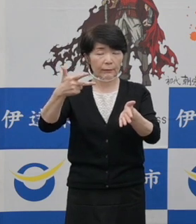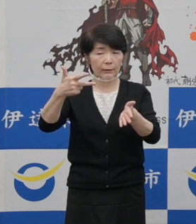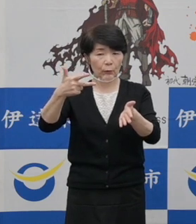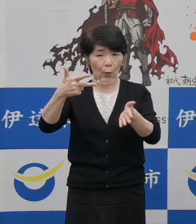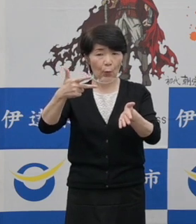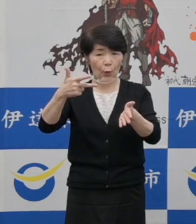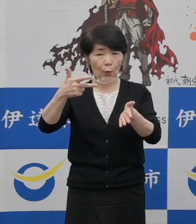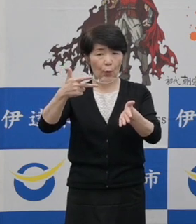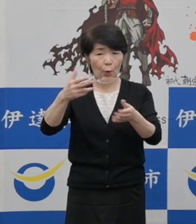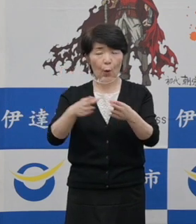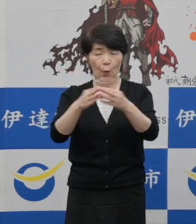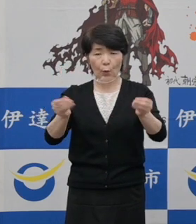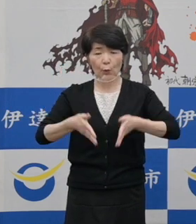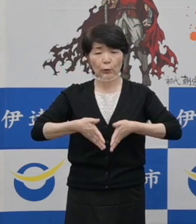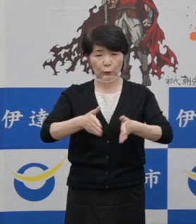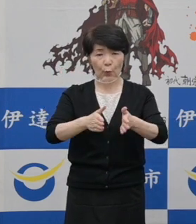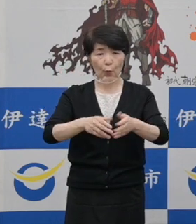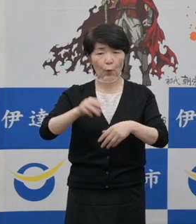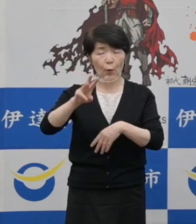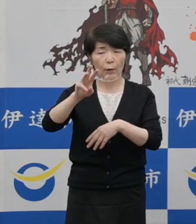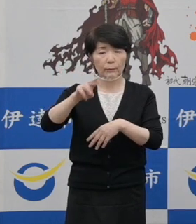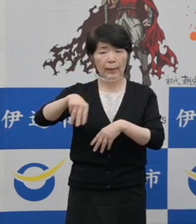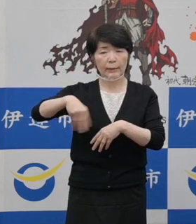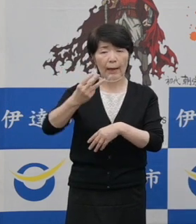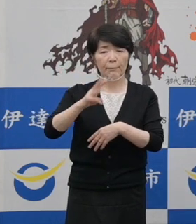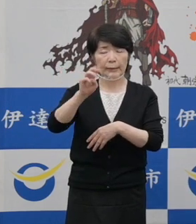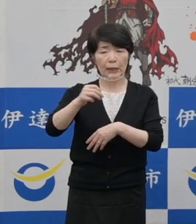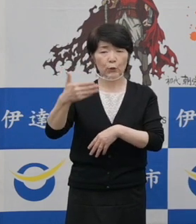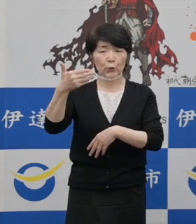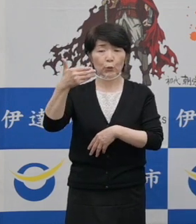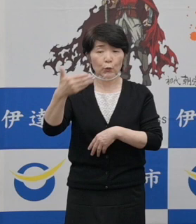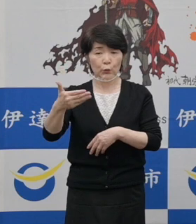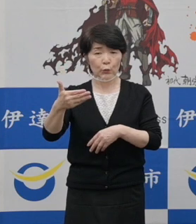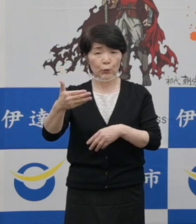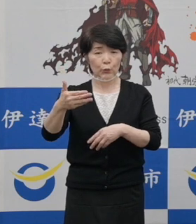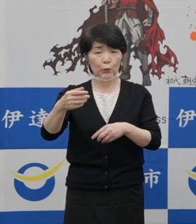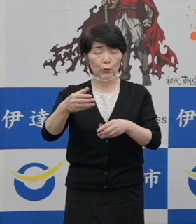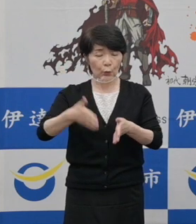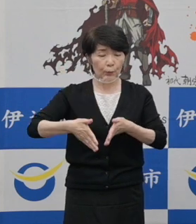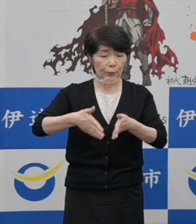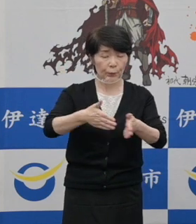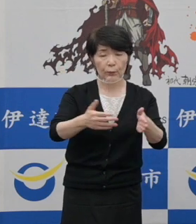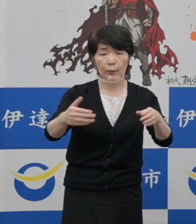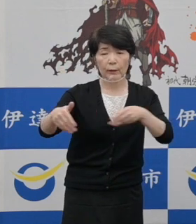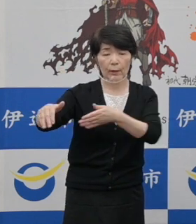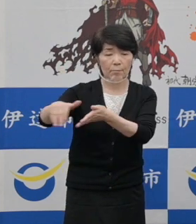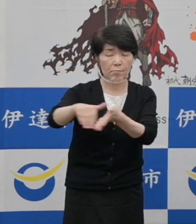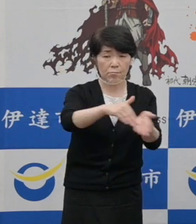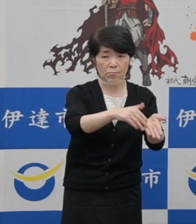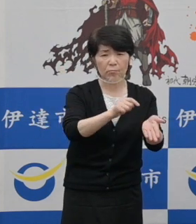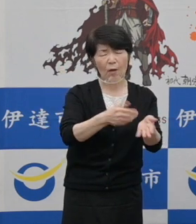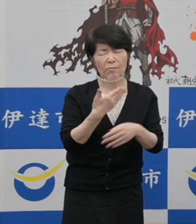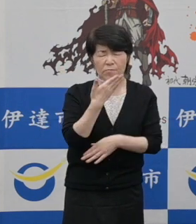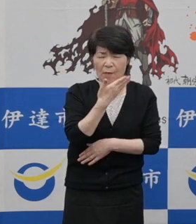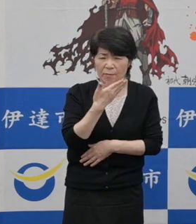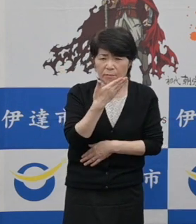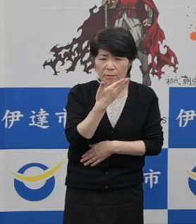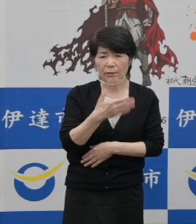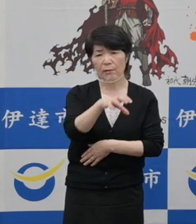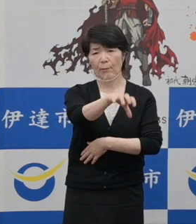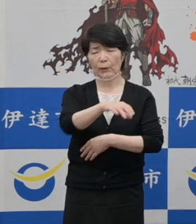道399号線を結ぶ重要な路線となっております。今回合わ